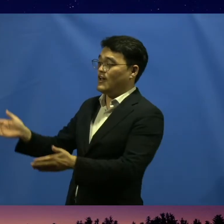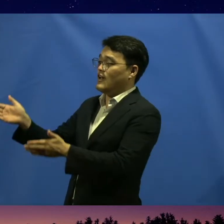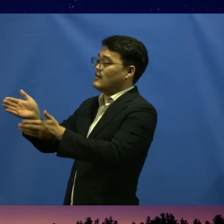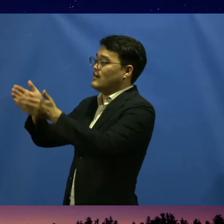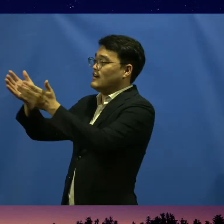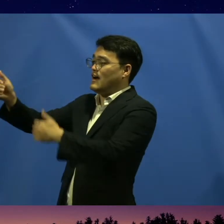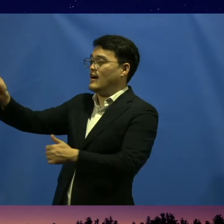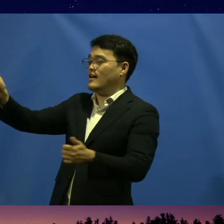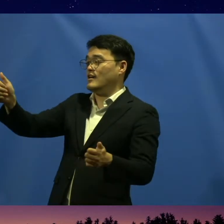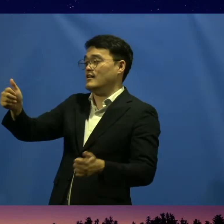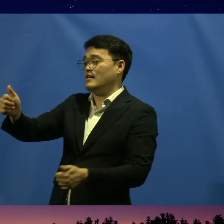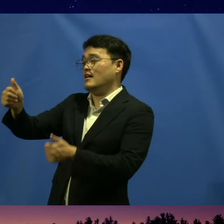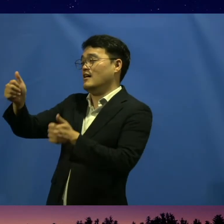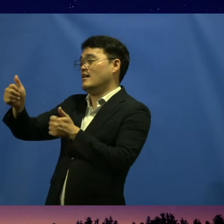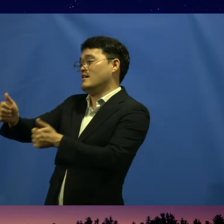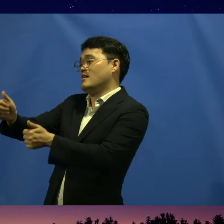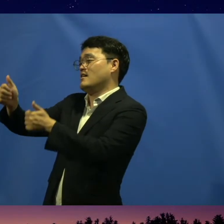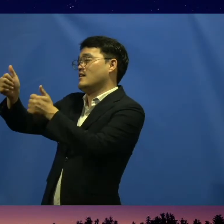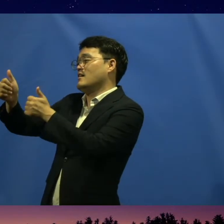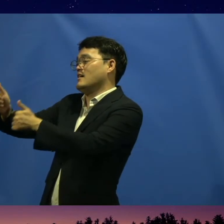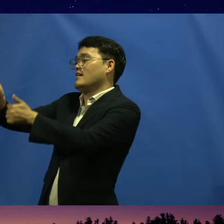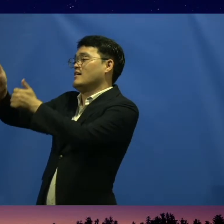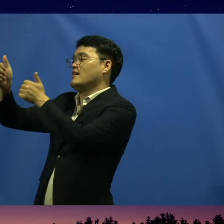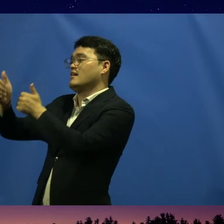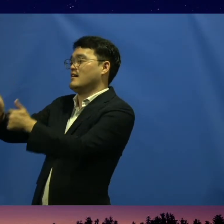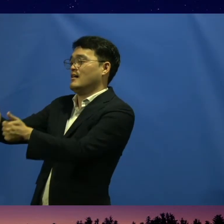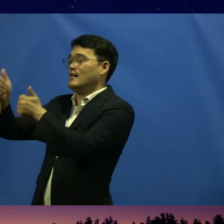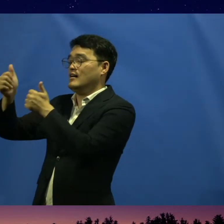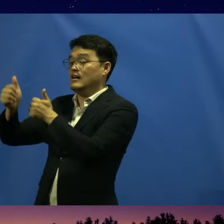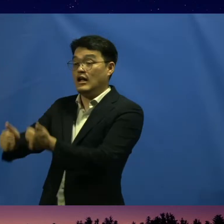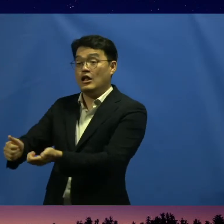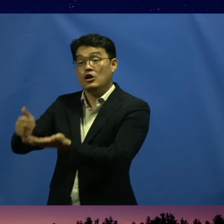주의 길을 가리라